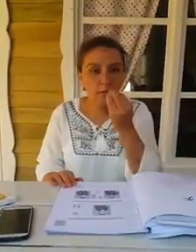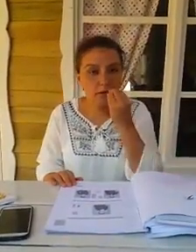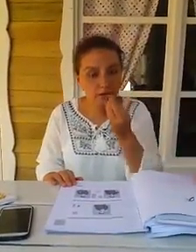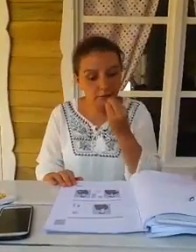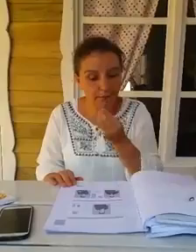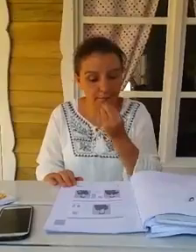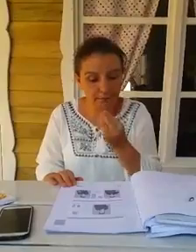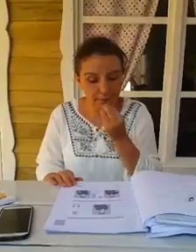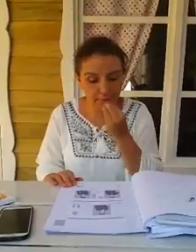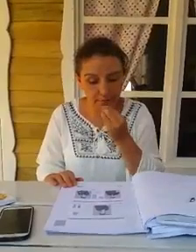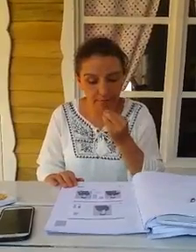Yemek.